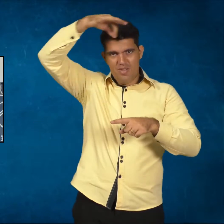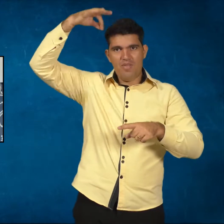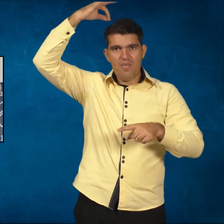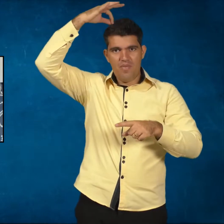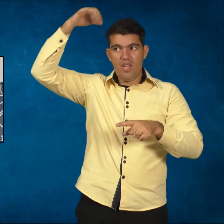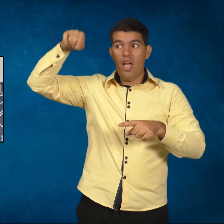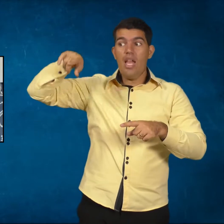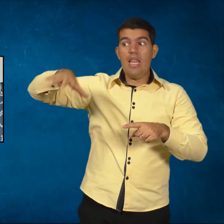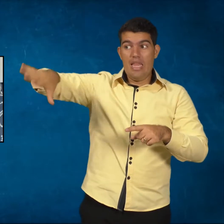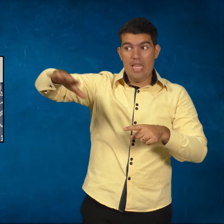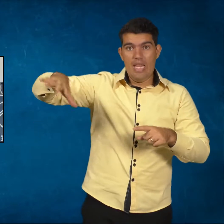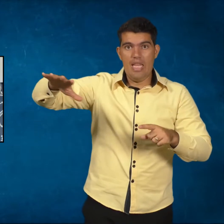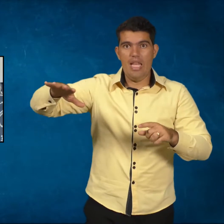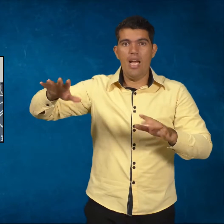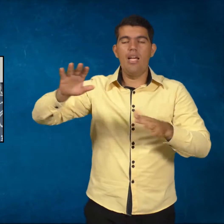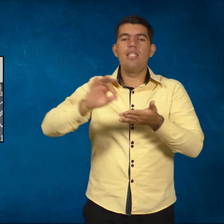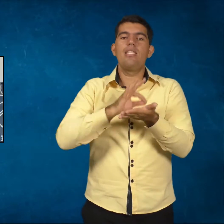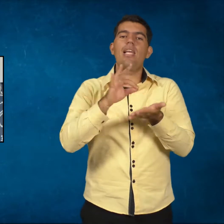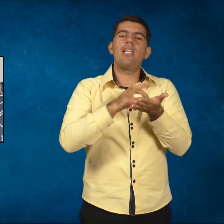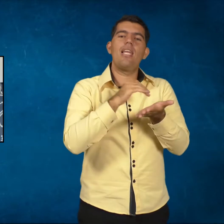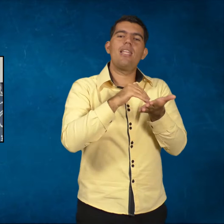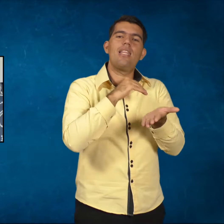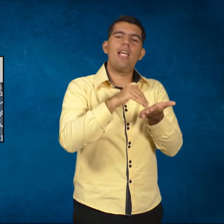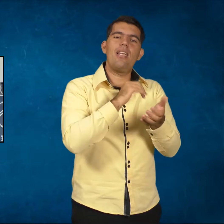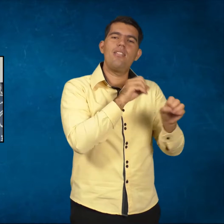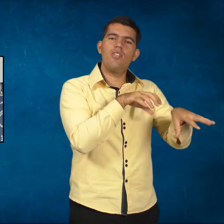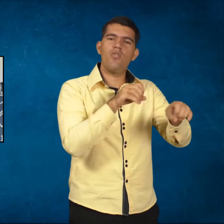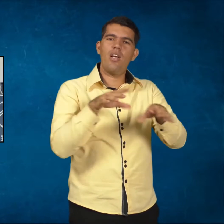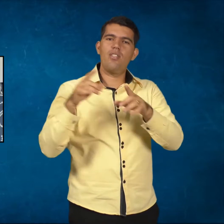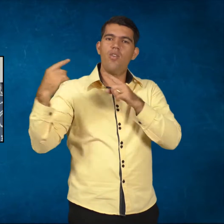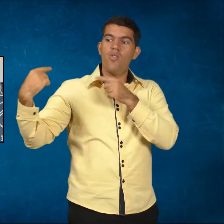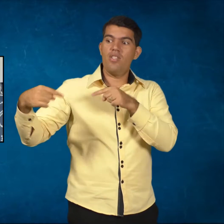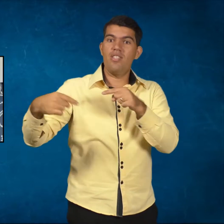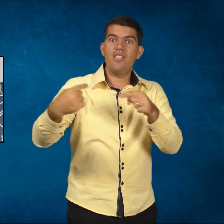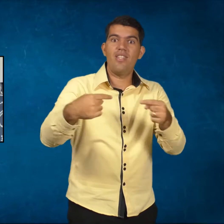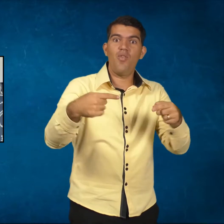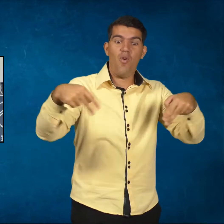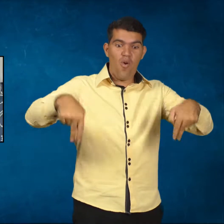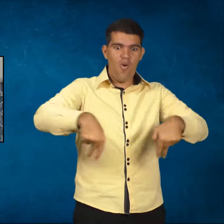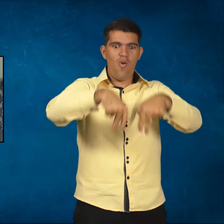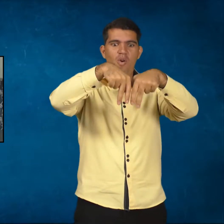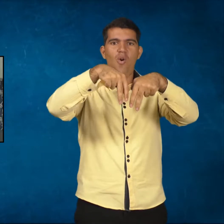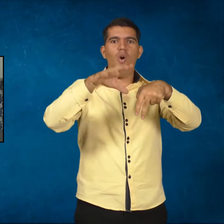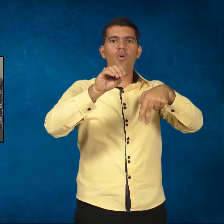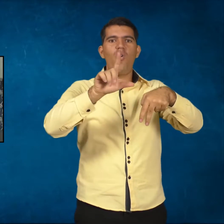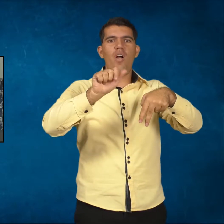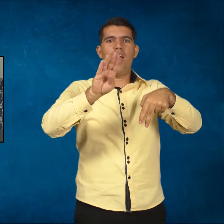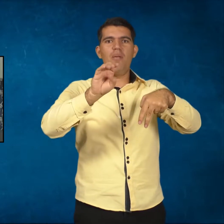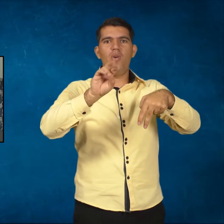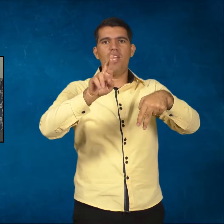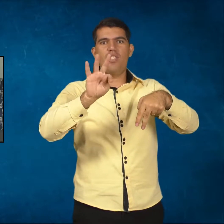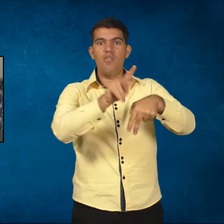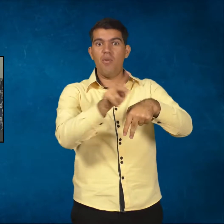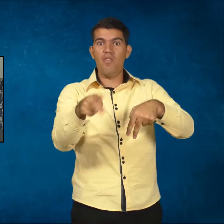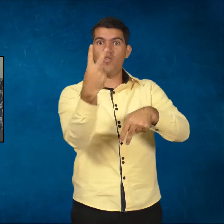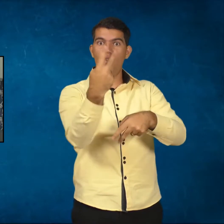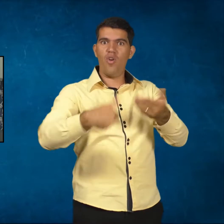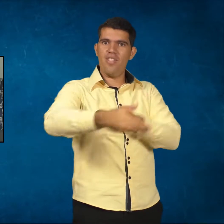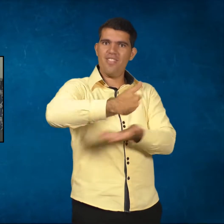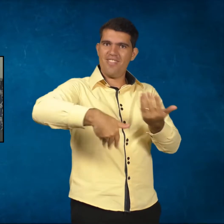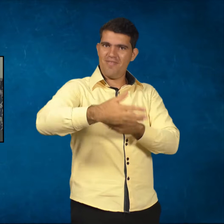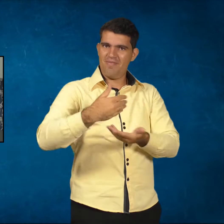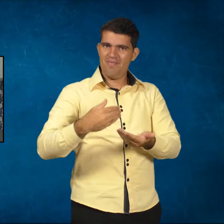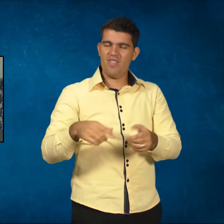e a secretária de Educação colocou como política pública o ensino colaborativo. São Carlos, a partir